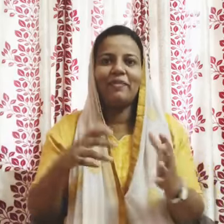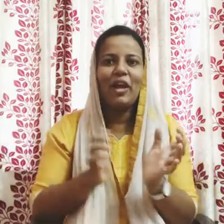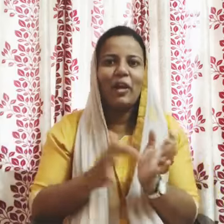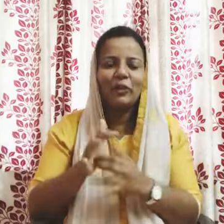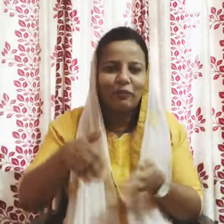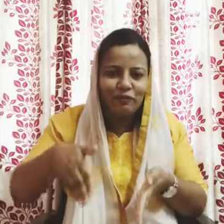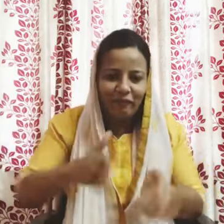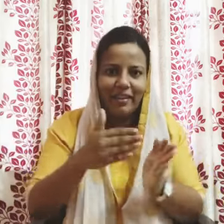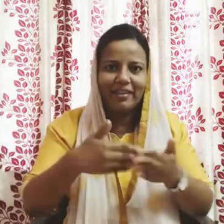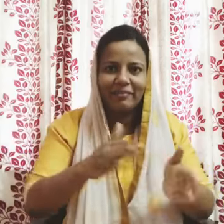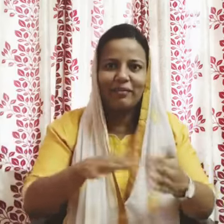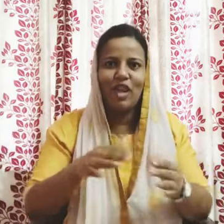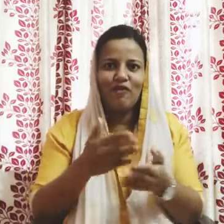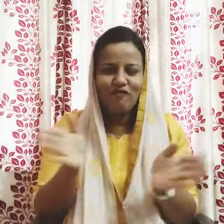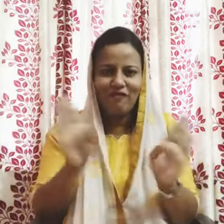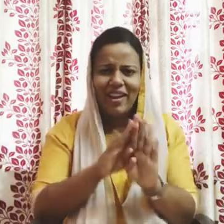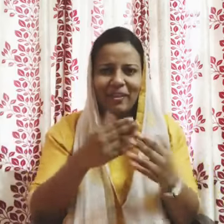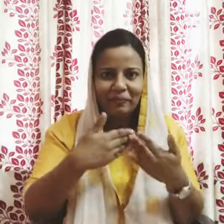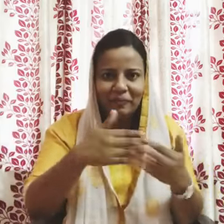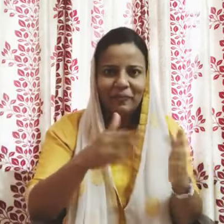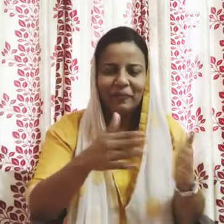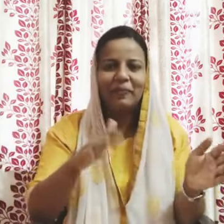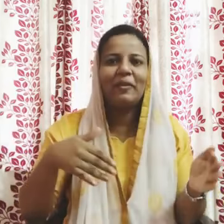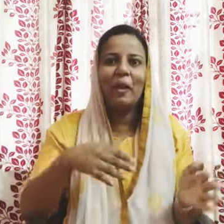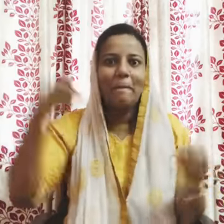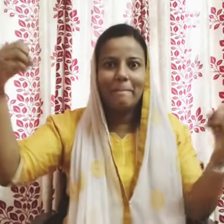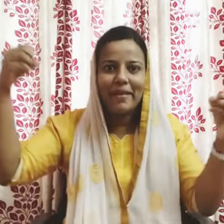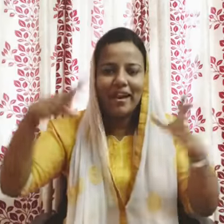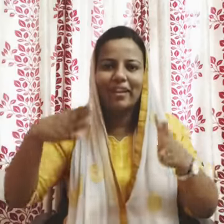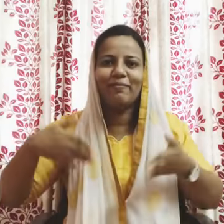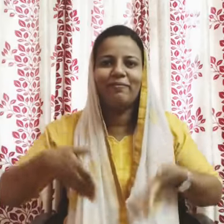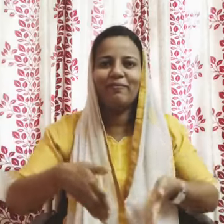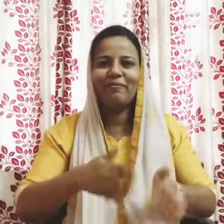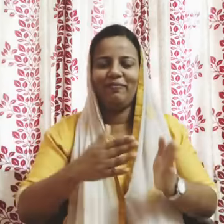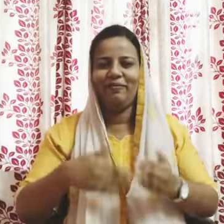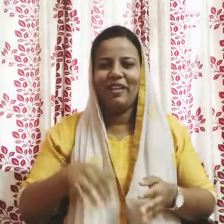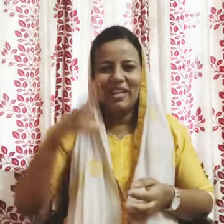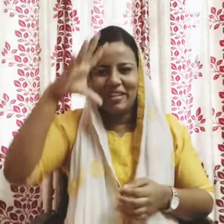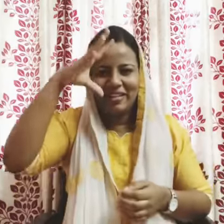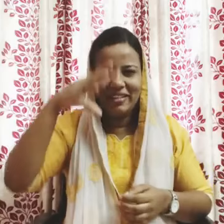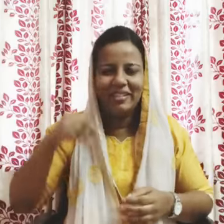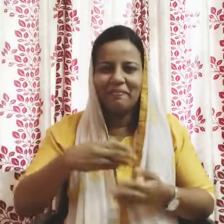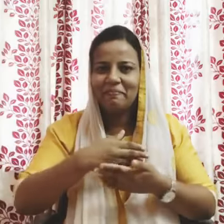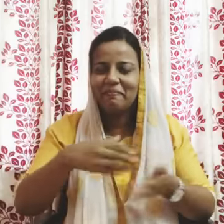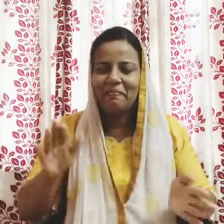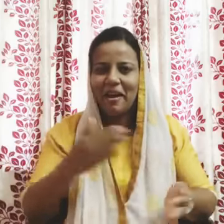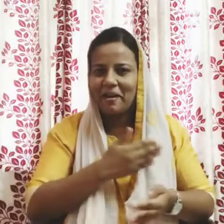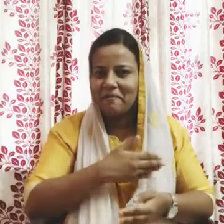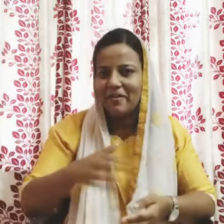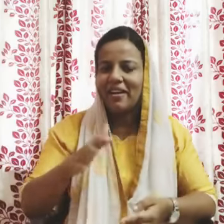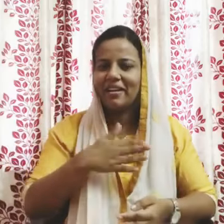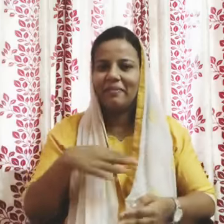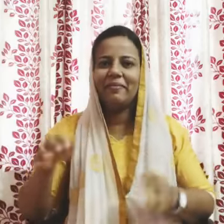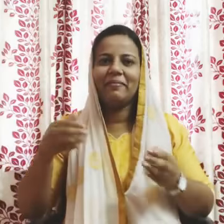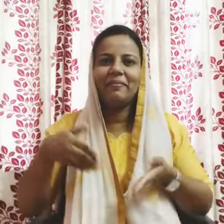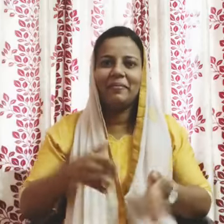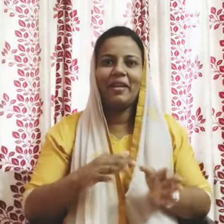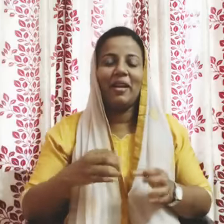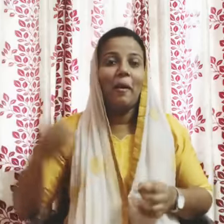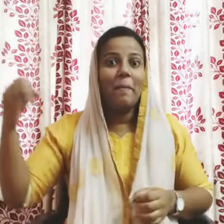വഴി കാണിച്ചു തരിക, വാതിലുകൾ തുറന്നു തരിക, പ്രകാശം വന്നു കയറുക. ആ ഇരുട്ടിന്റെ അനുഭവങ്ങൾ നിങ്ങളുടെ ജീവിതത്തിൽ നിന്ന് മാറുക.